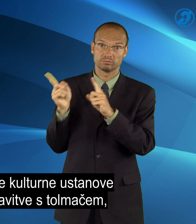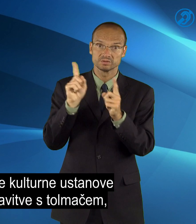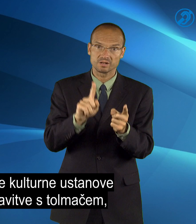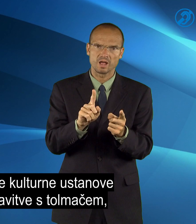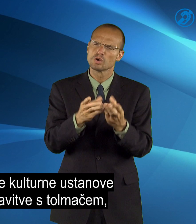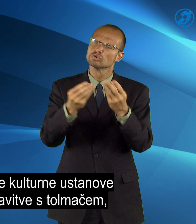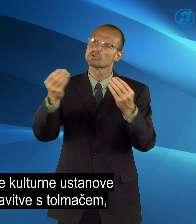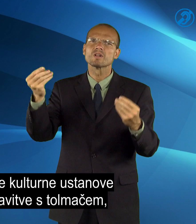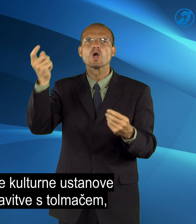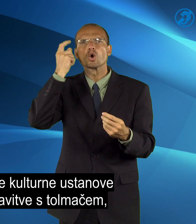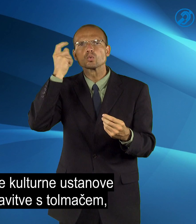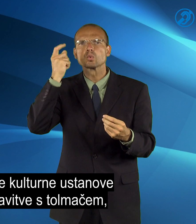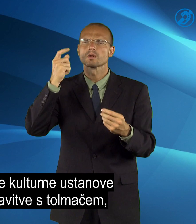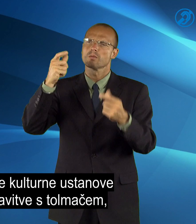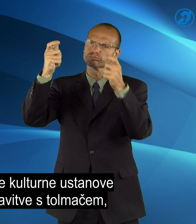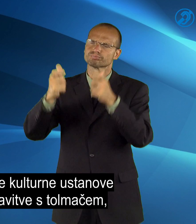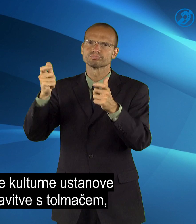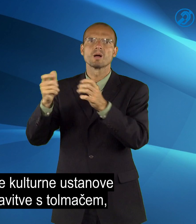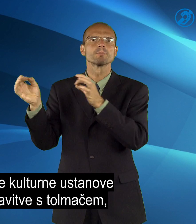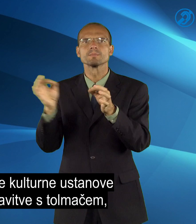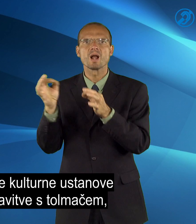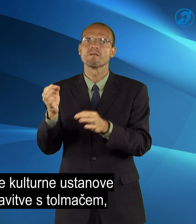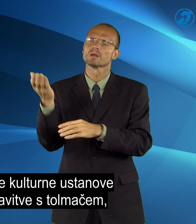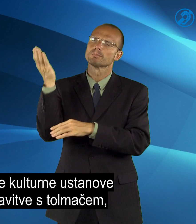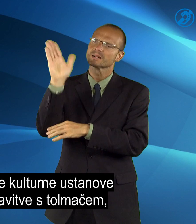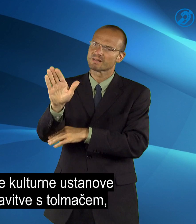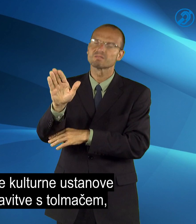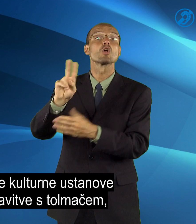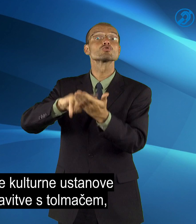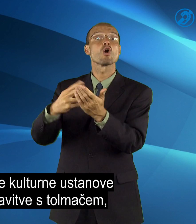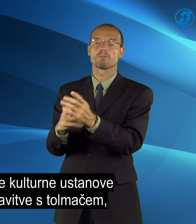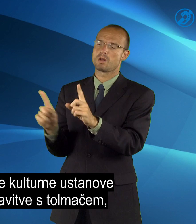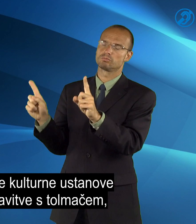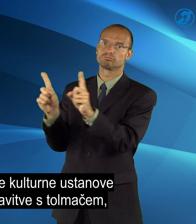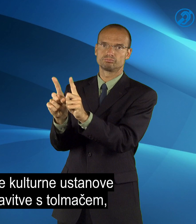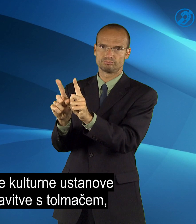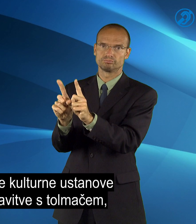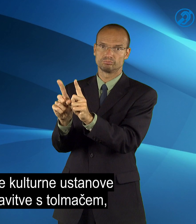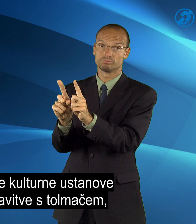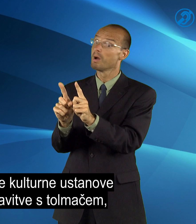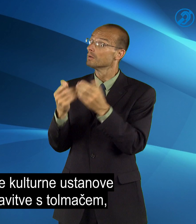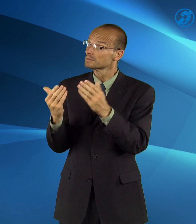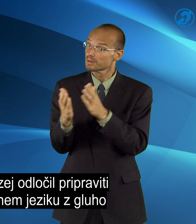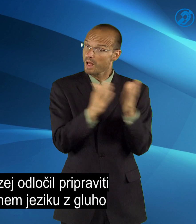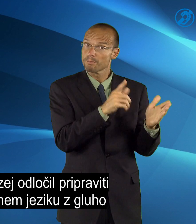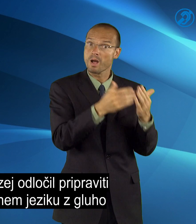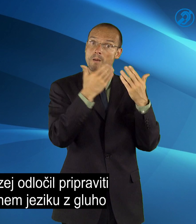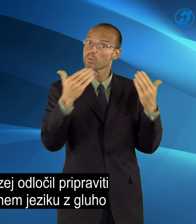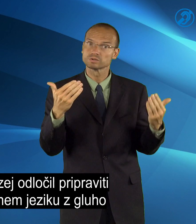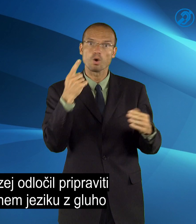Do sedaj so številne kulturne ustanove pripravljale predstavitve s tolmačem, tokrat pa se je muzej odločil pripraviti vodenje